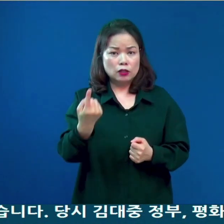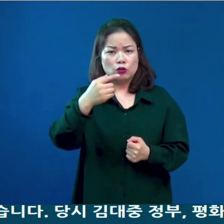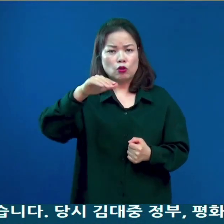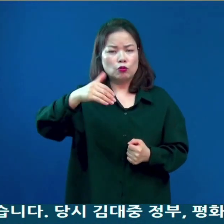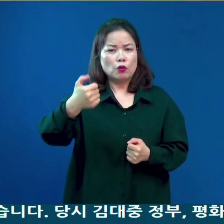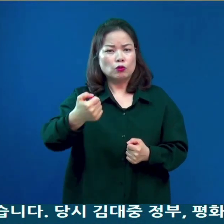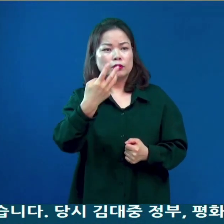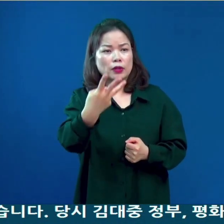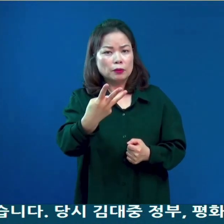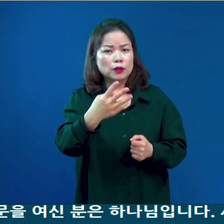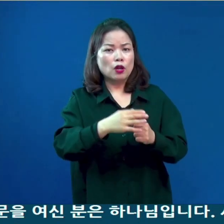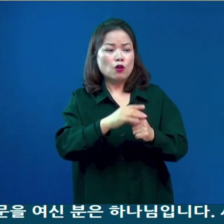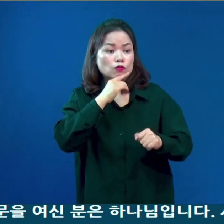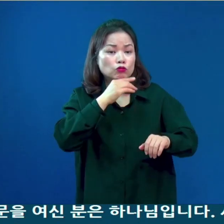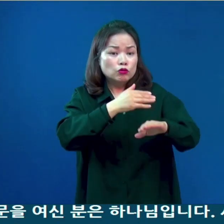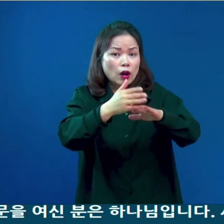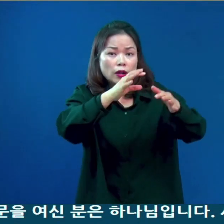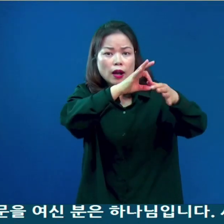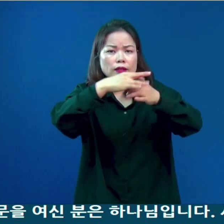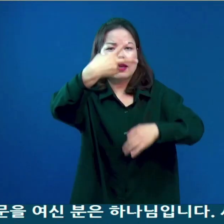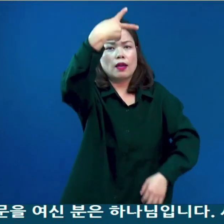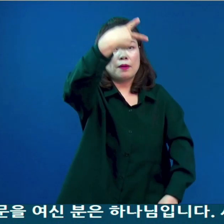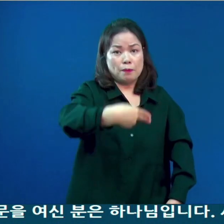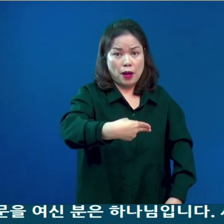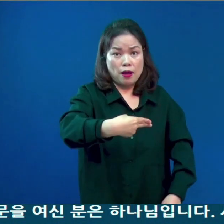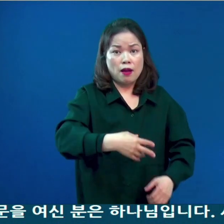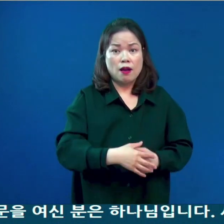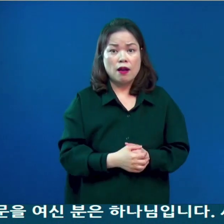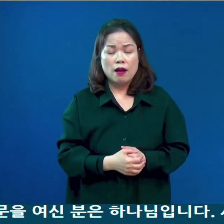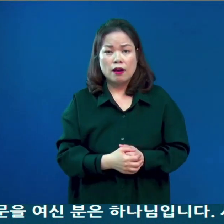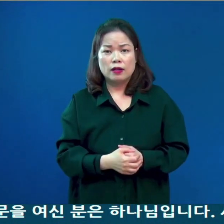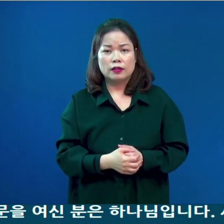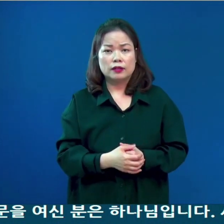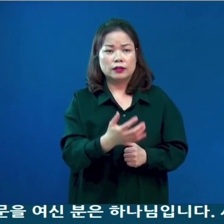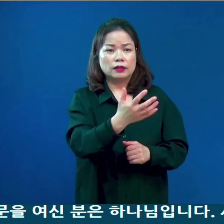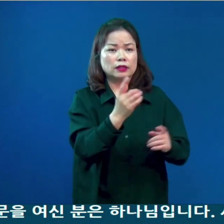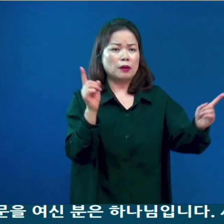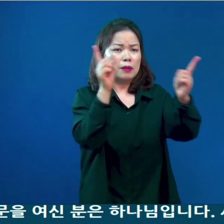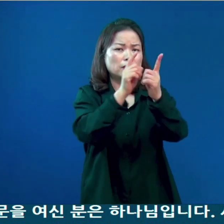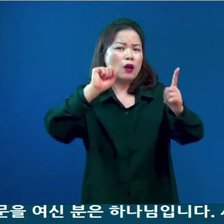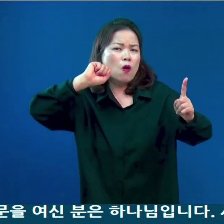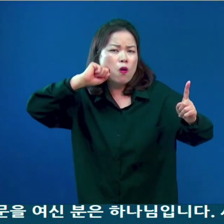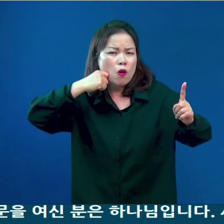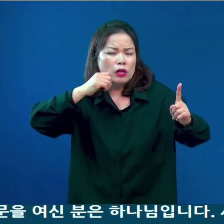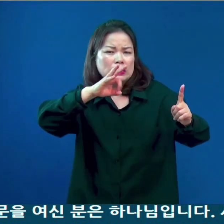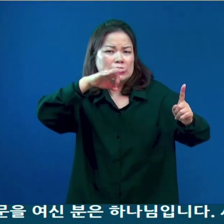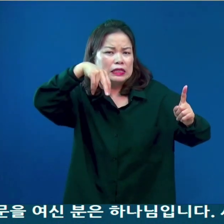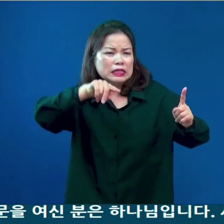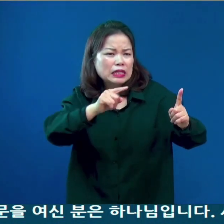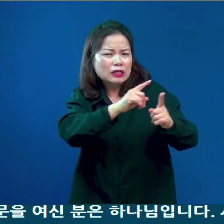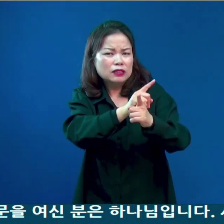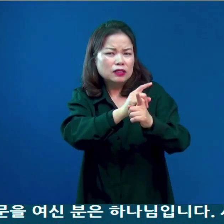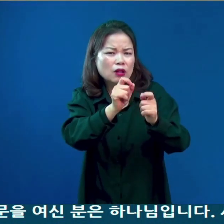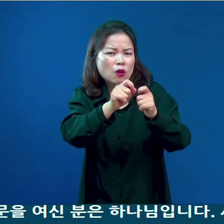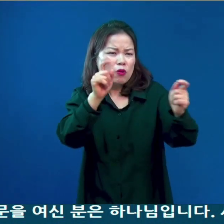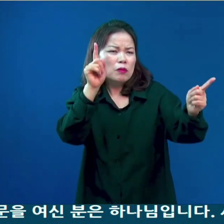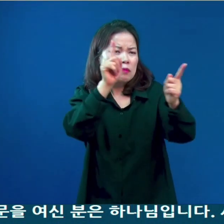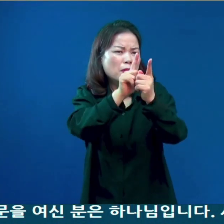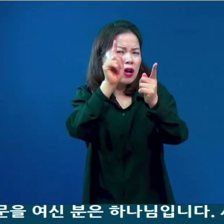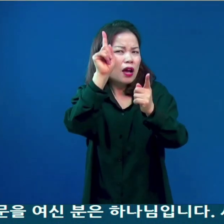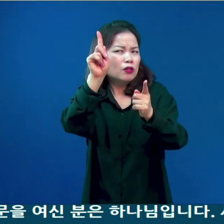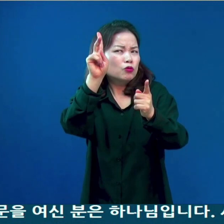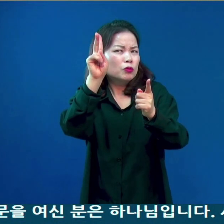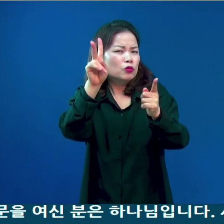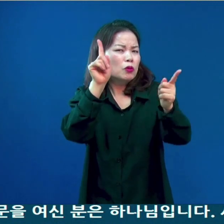1953년으로 나와서 북한과 관계가 끊어져 버렸어요. 이산상봉을 통해서 겨우 한두 번 만날 수